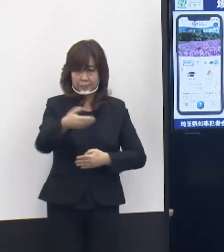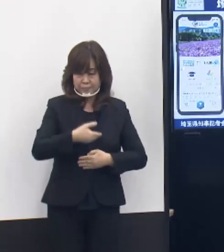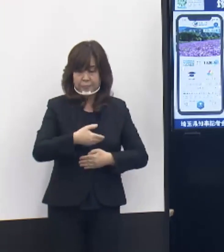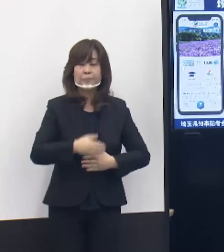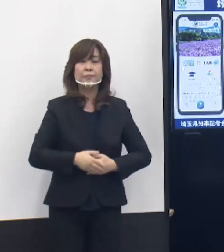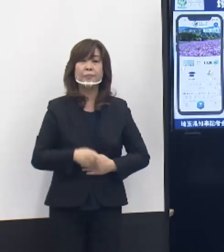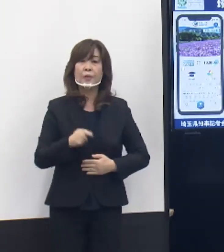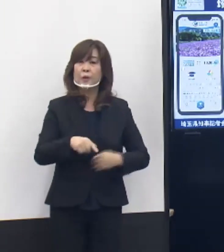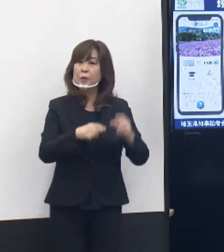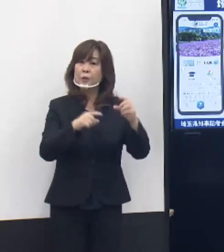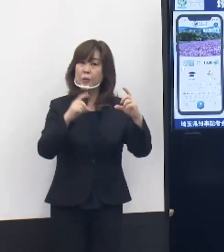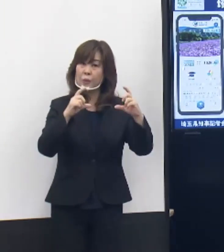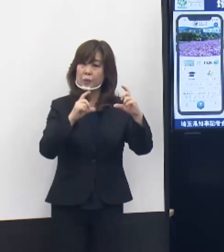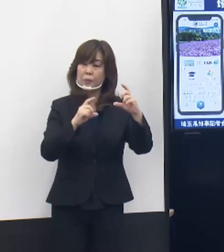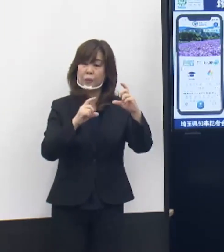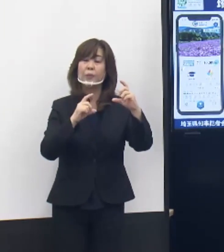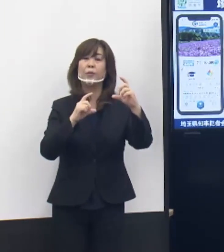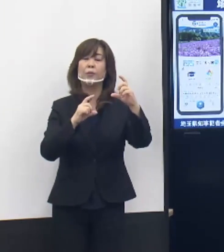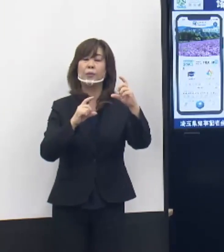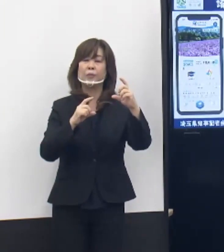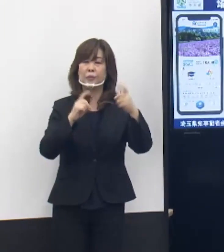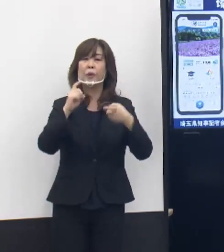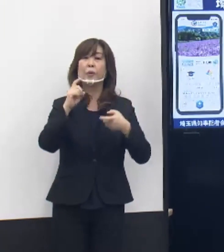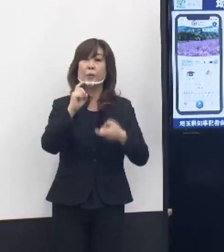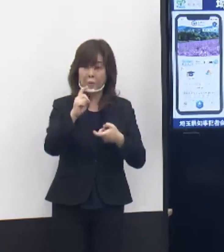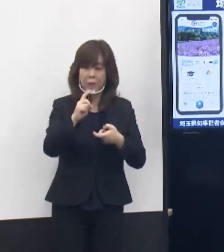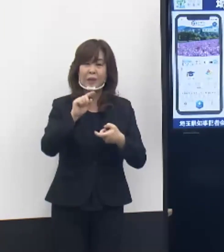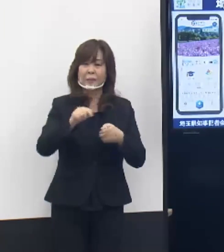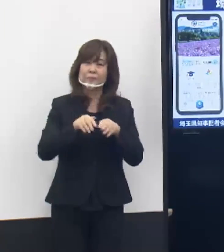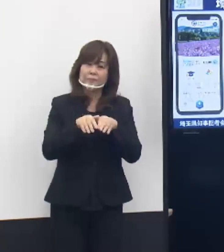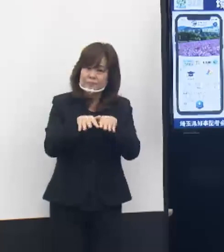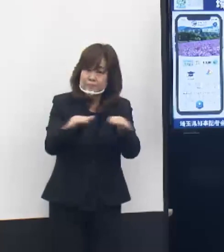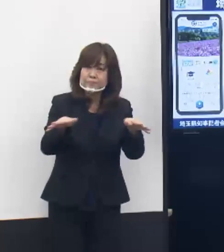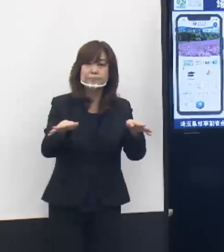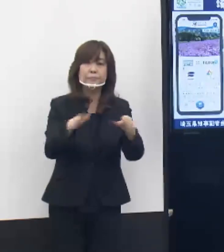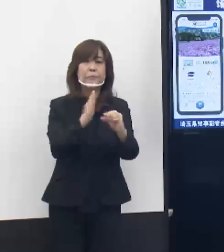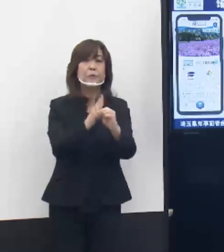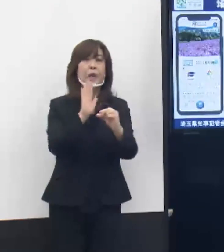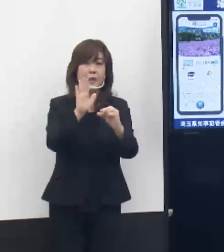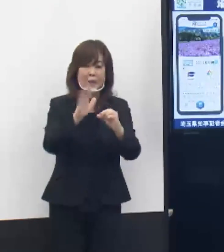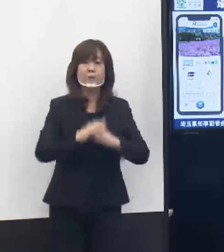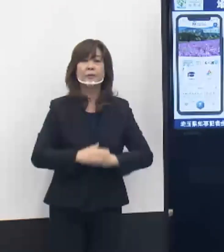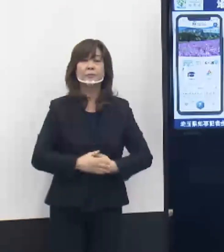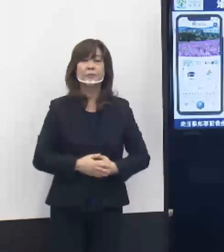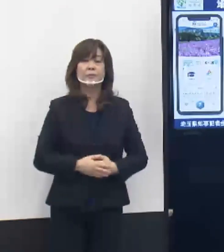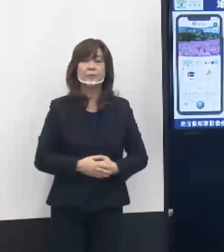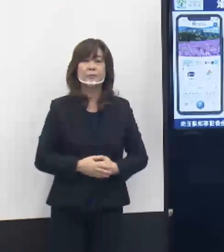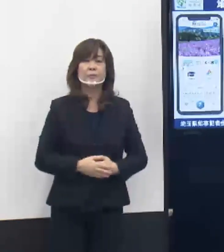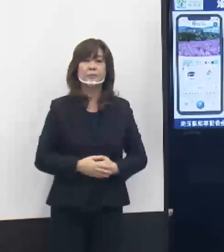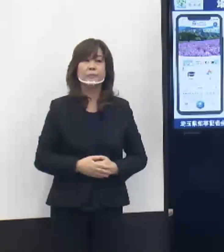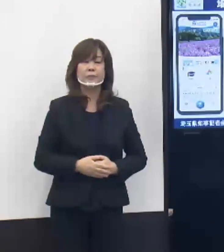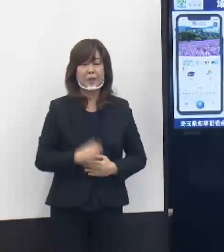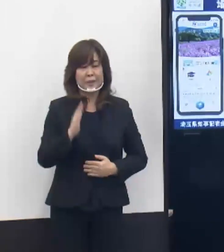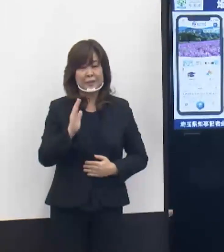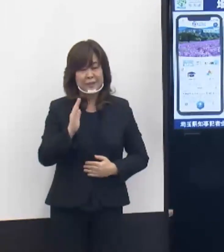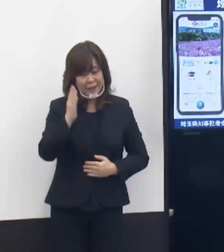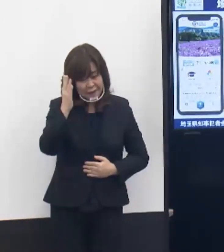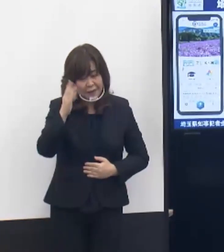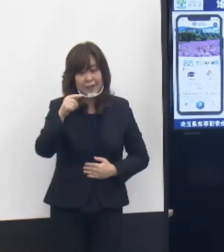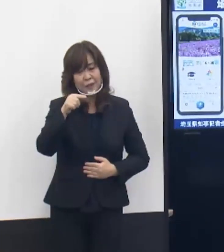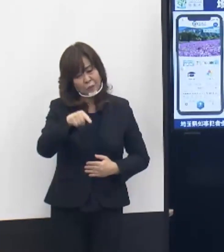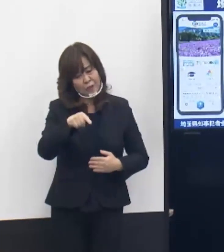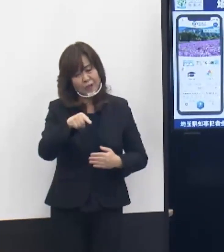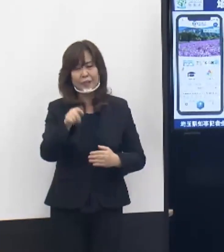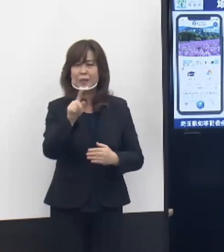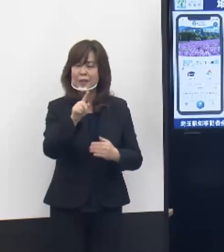って急速に広がっているとは思うんですけれども、一方でその持続可能な社会と言われてもなかなか SDGs って何だろうっ